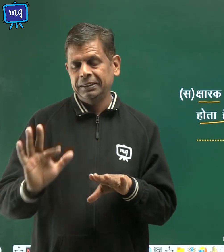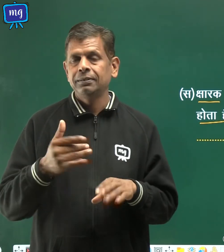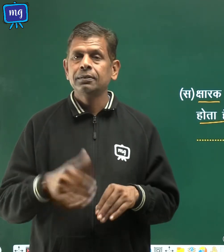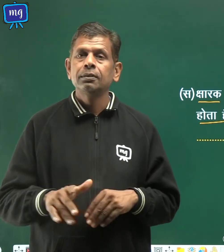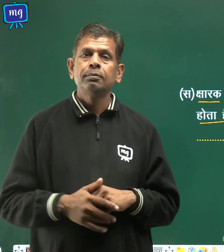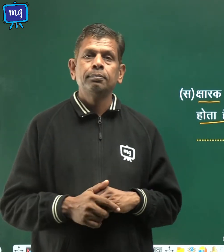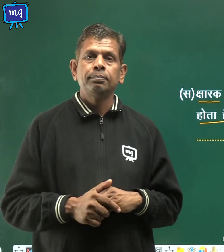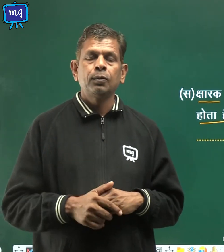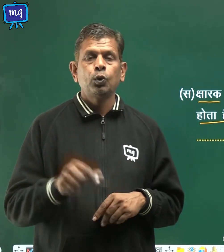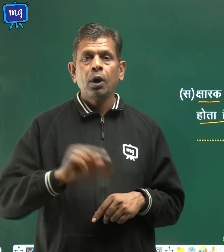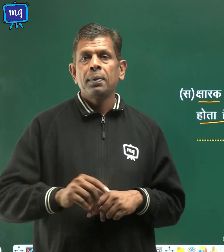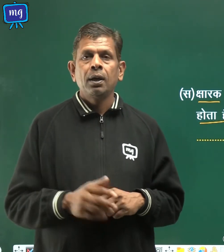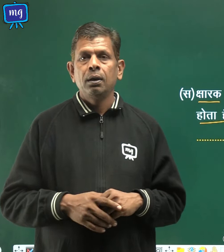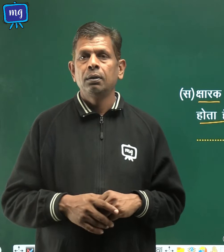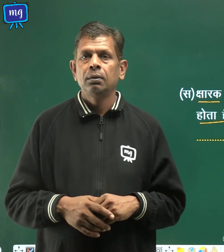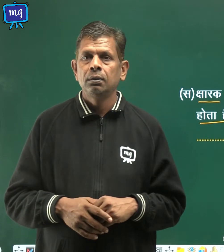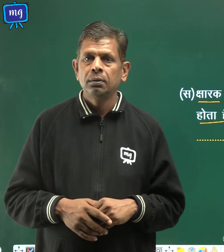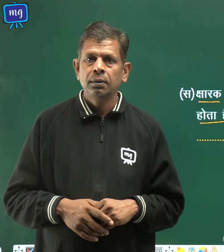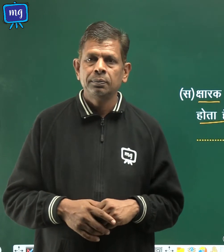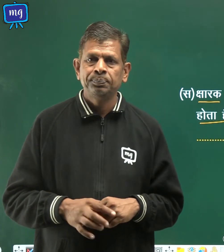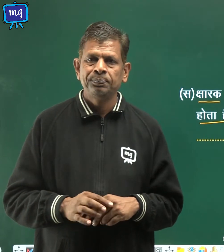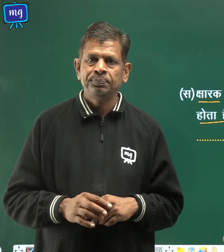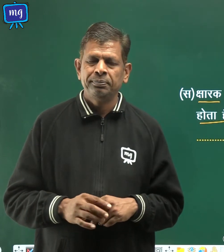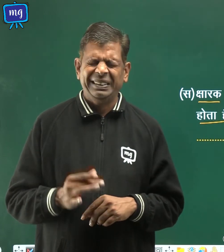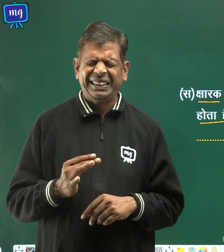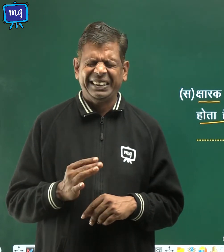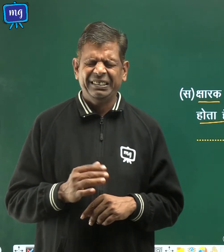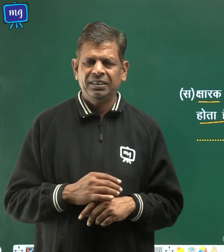हैं, तो हम यहाँ लिखेंगे कड़वे